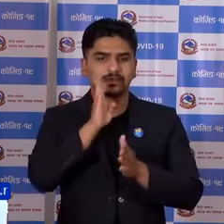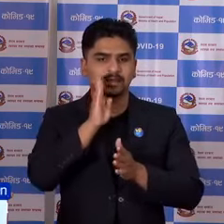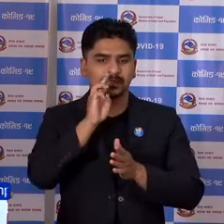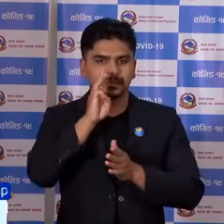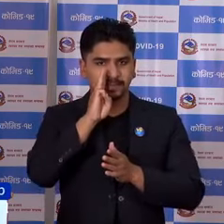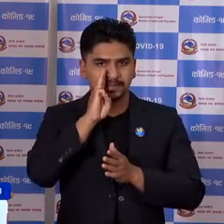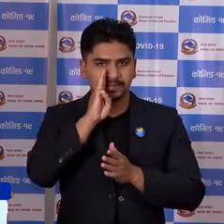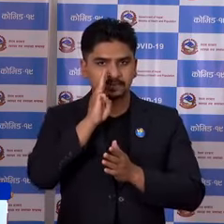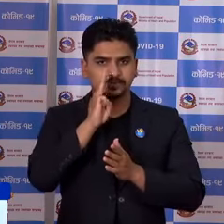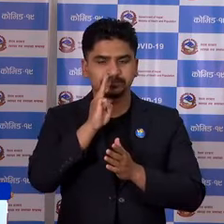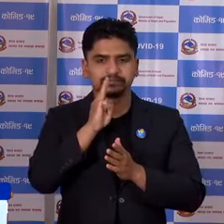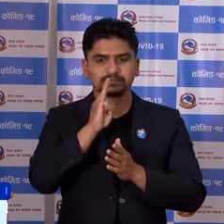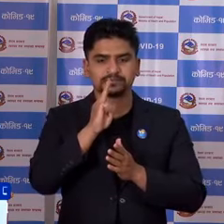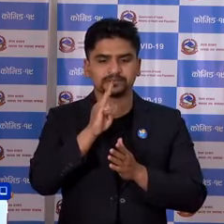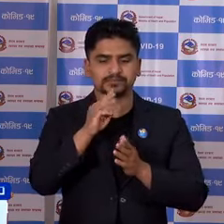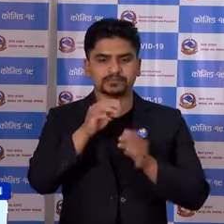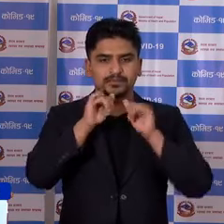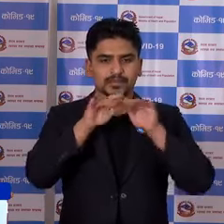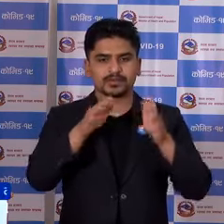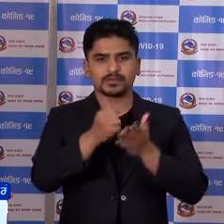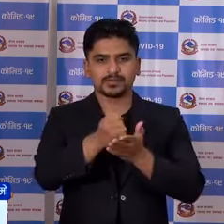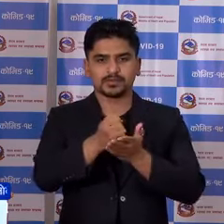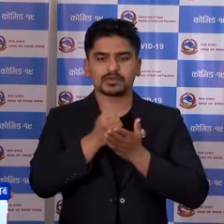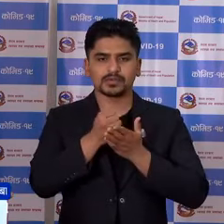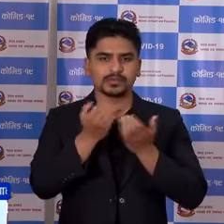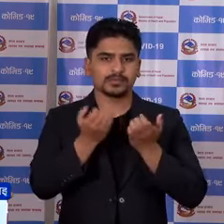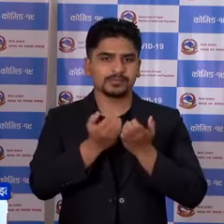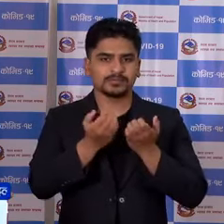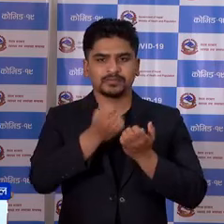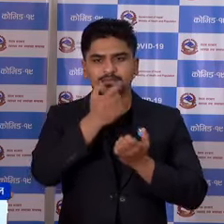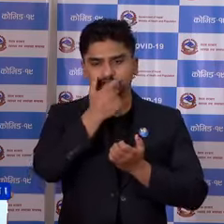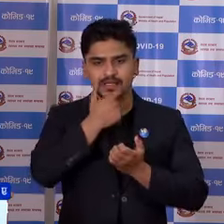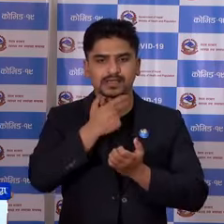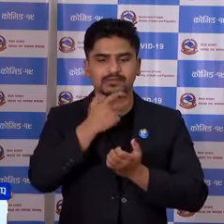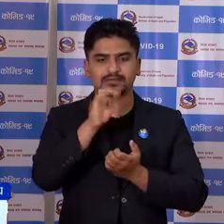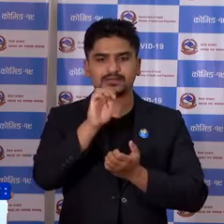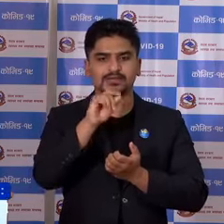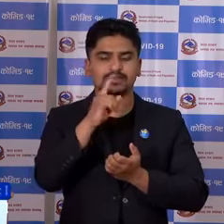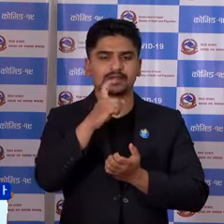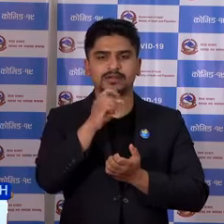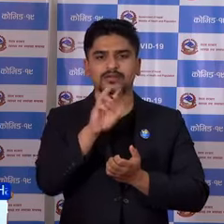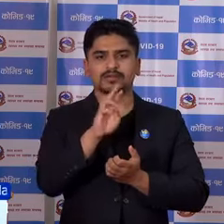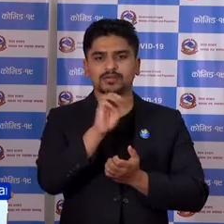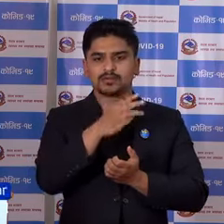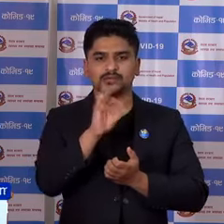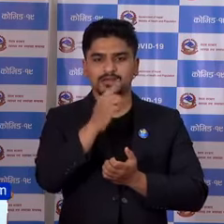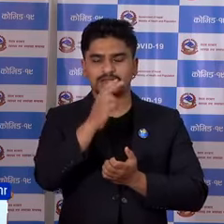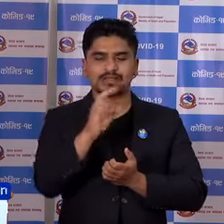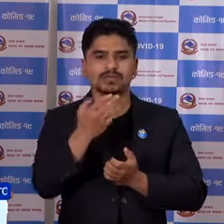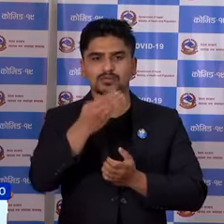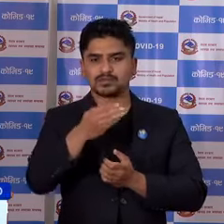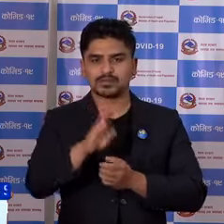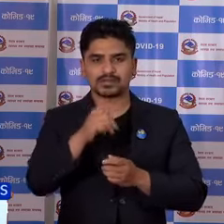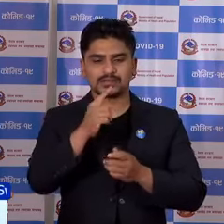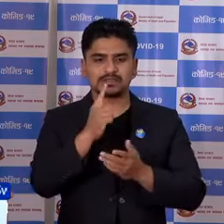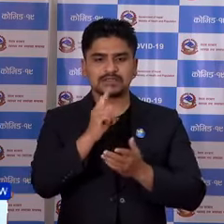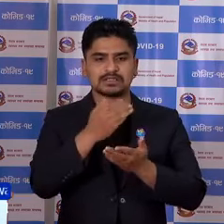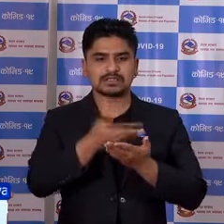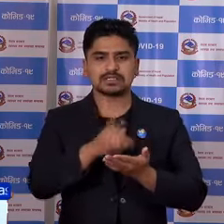भाषामा यसको प्रसारणमा सहयोग गर्ने सागर सुवेदी हुनुहुन्छ। आज जेठ 15